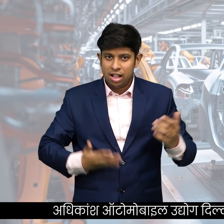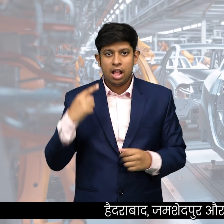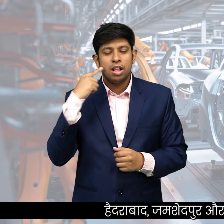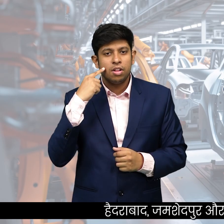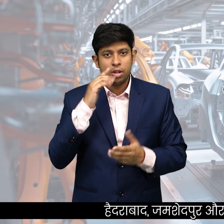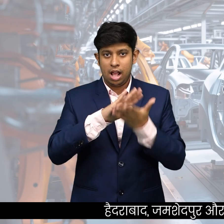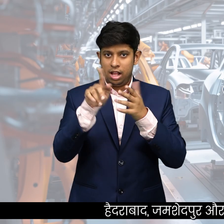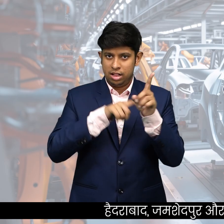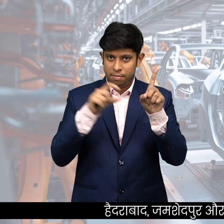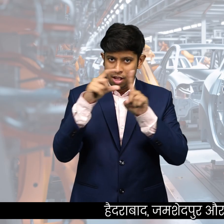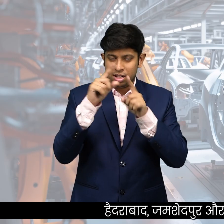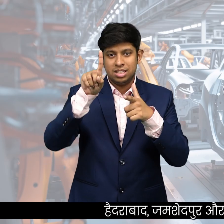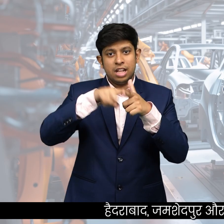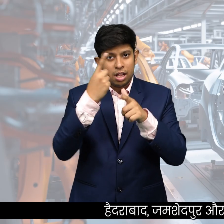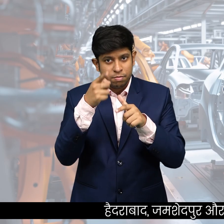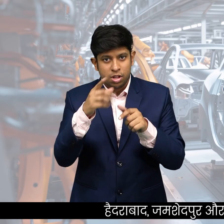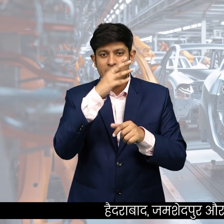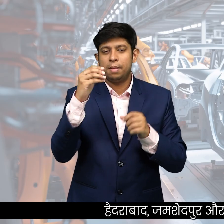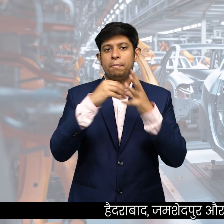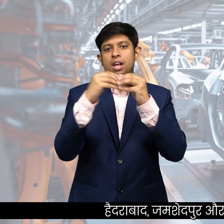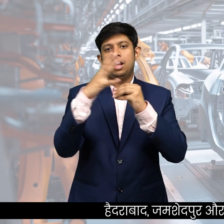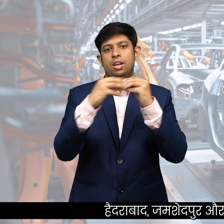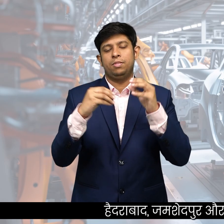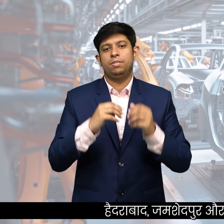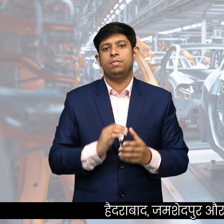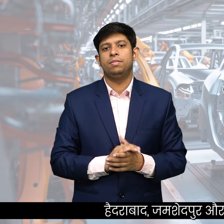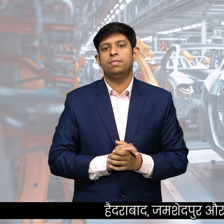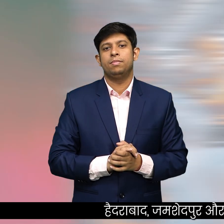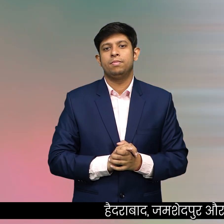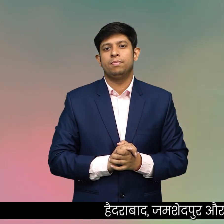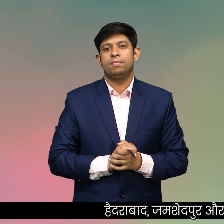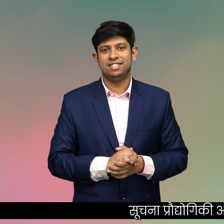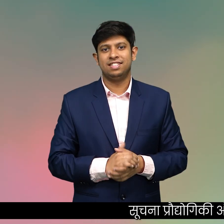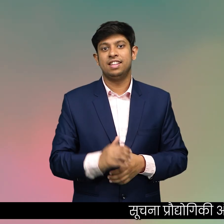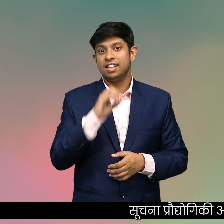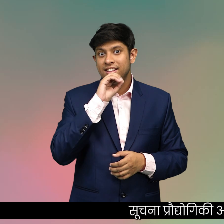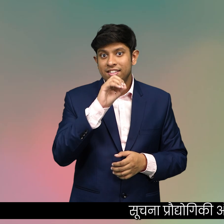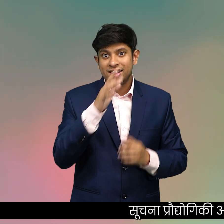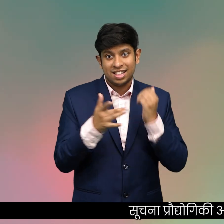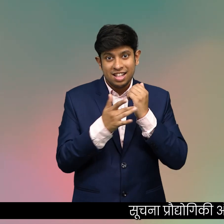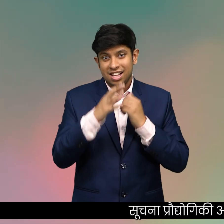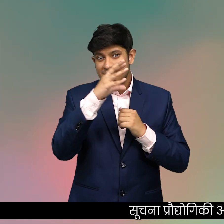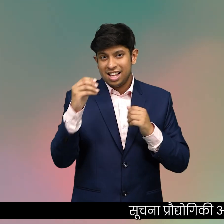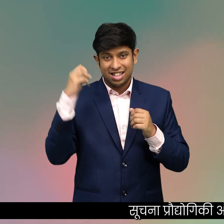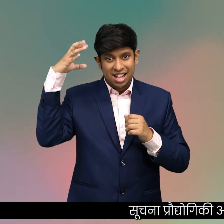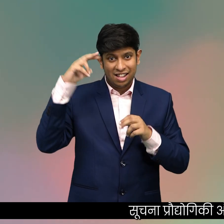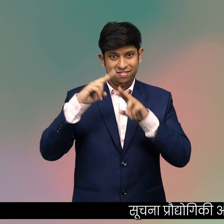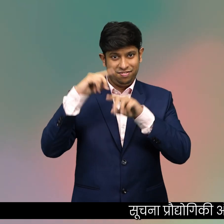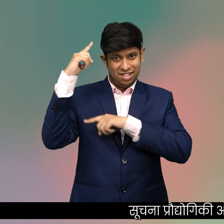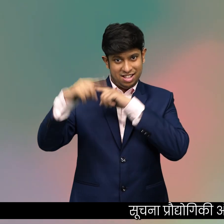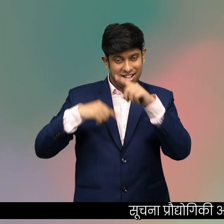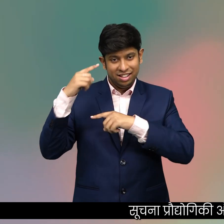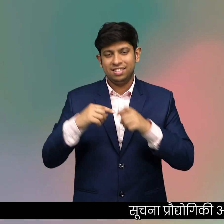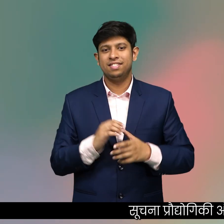इंदौर, हैदराबाद, जमशेदपुर और बेंगलुरु के आसपास स्थित है। सूचना प्रौद्योगिकी और